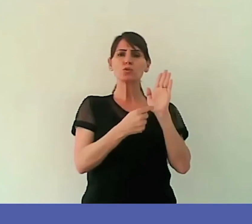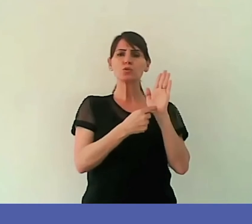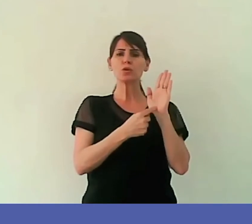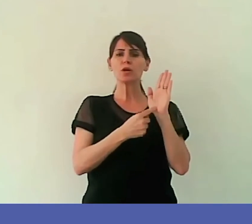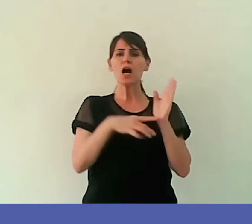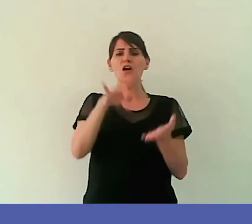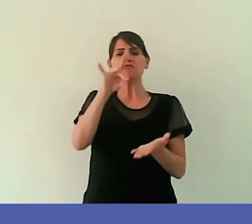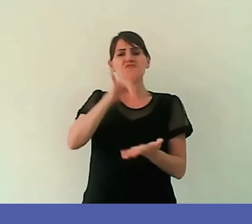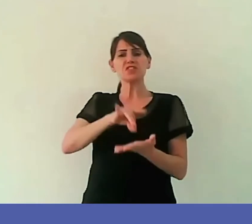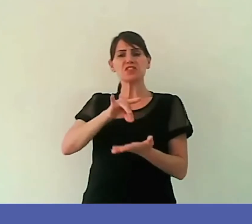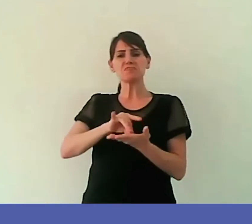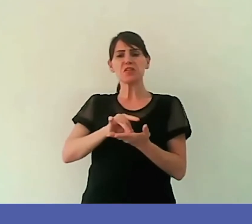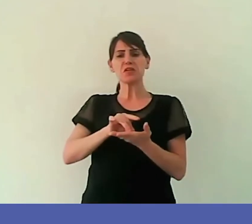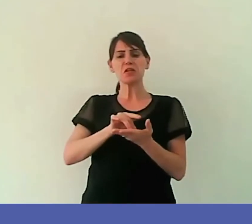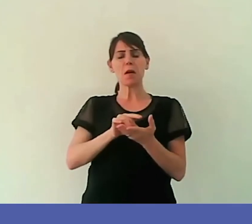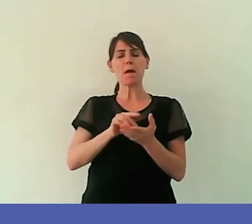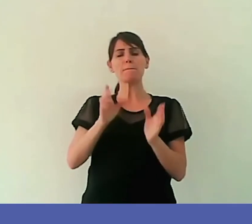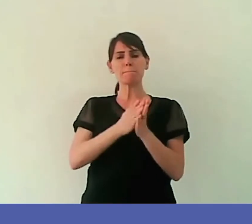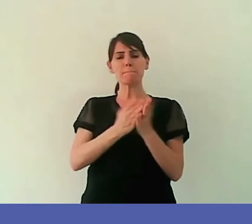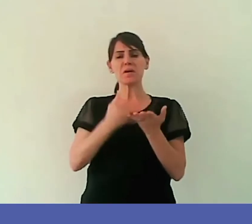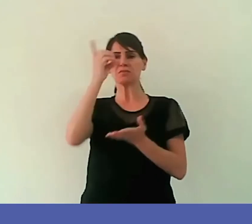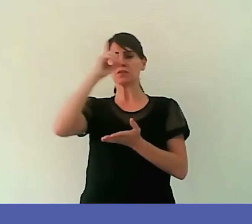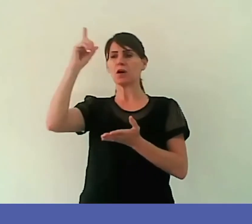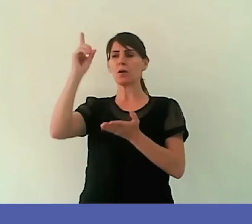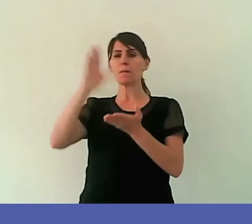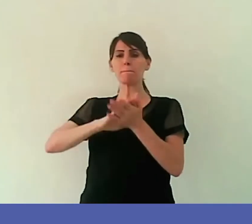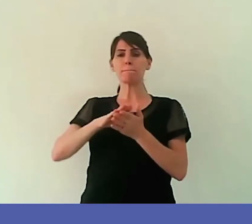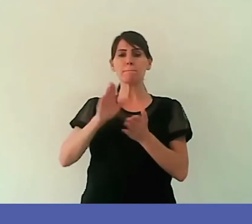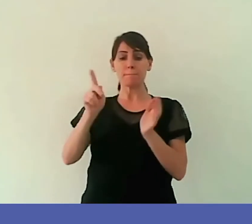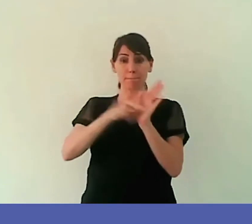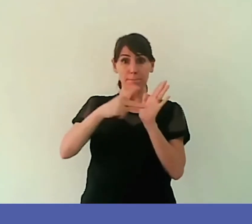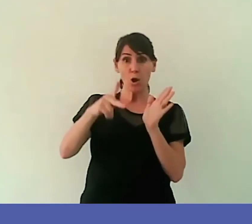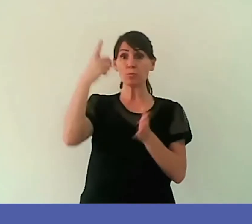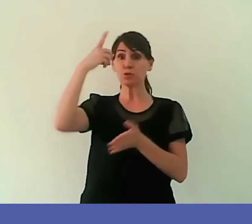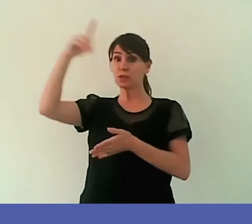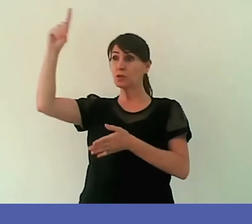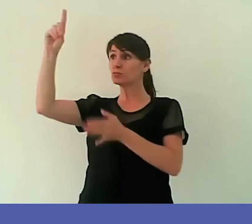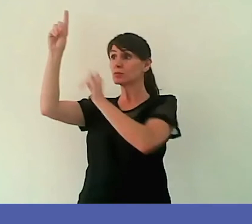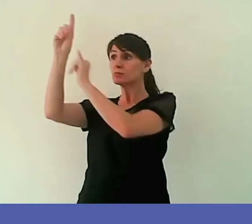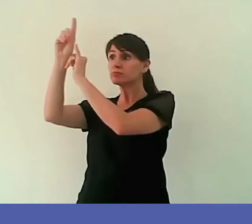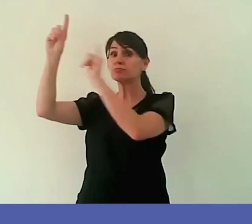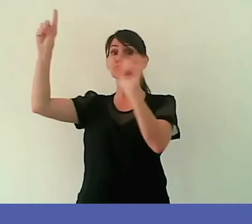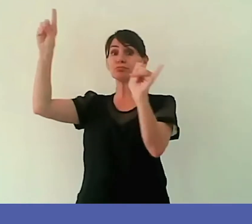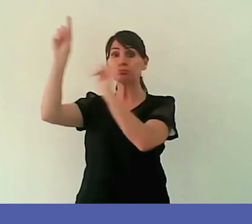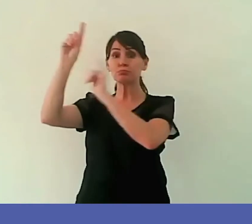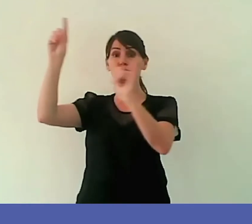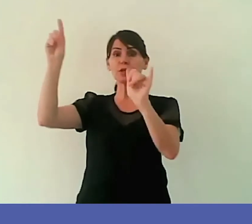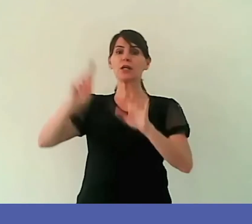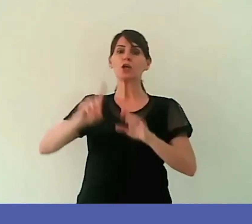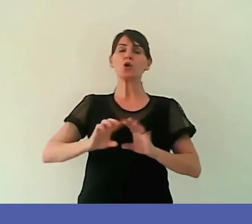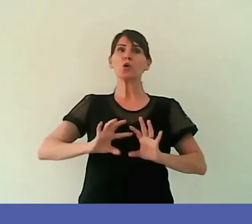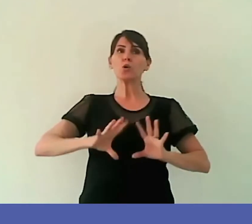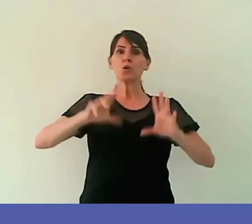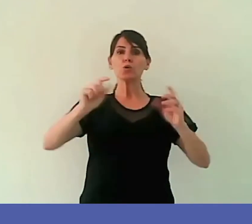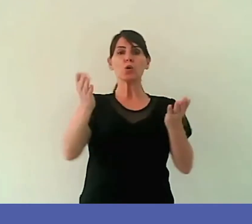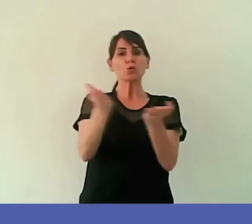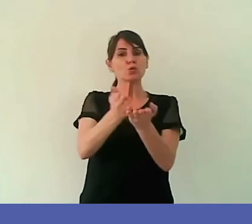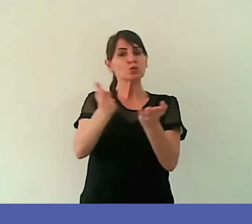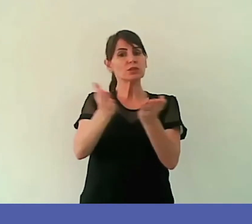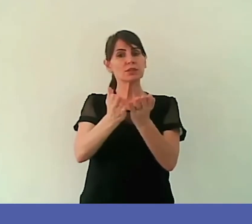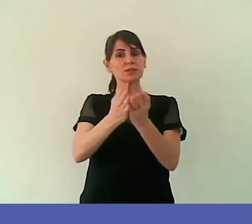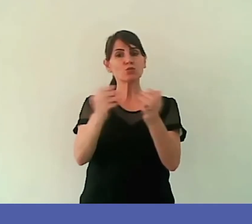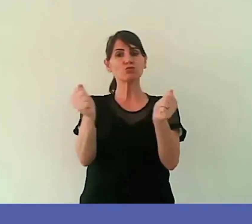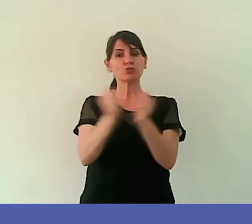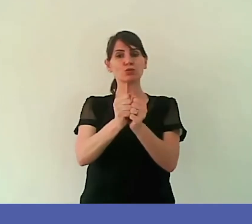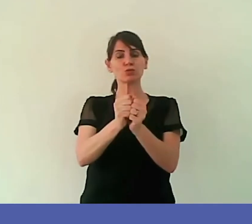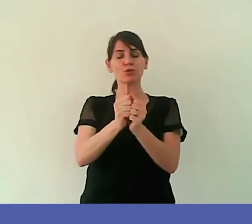de Deus. Quer dizer, nem todos os cristãos participarão da ceia das bodas do Cordeiro.